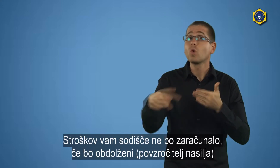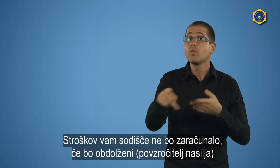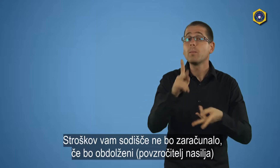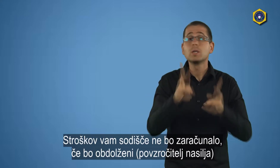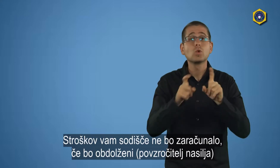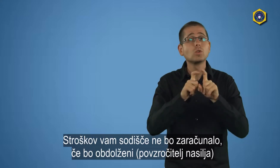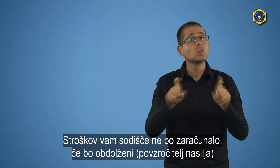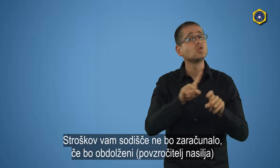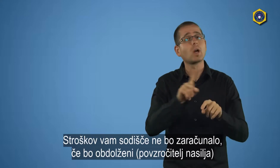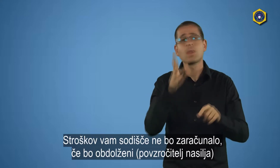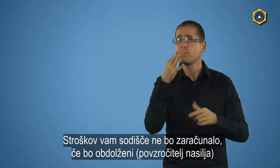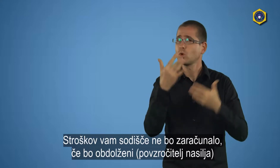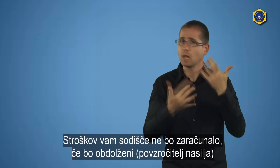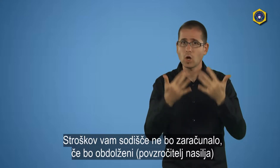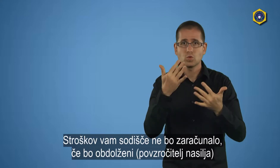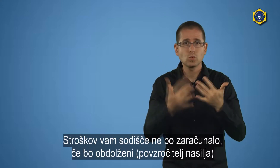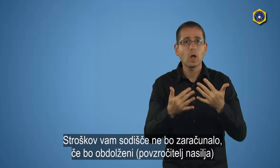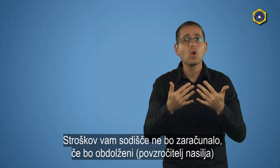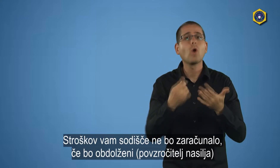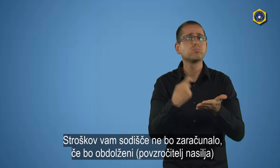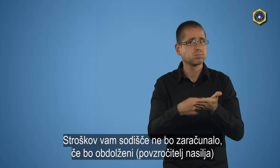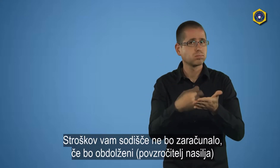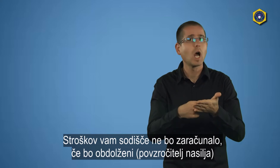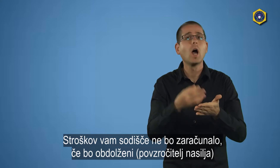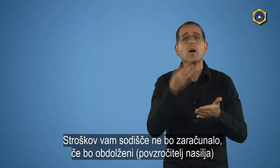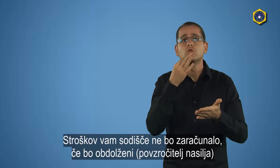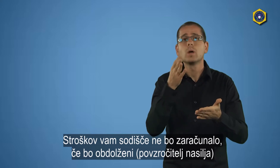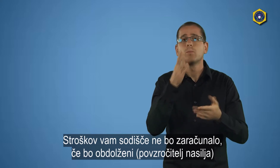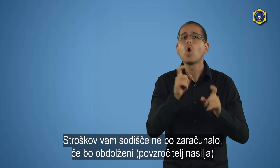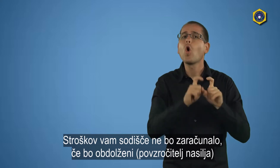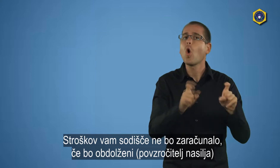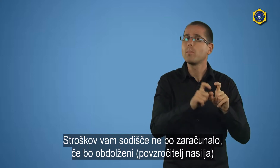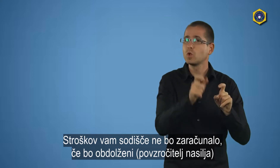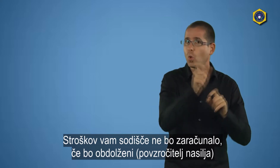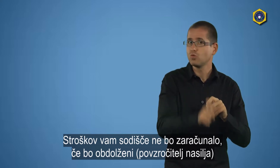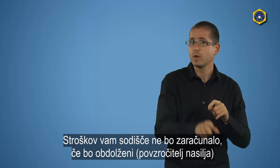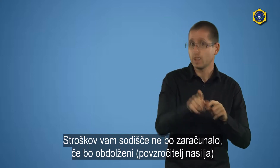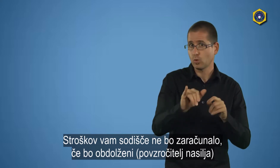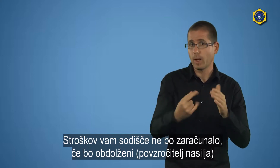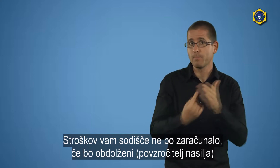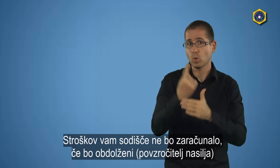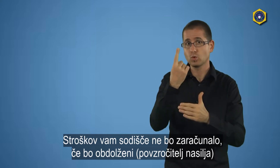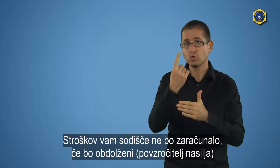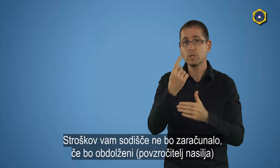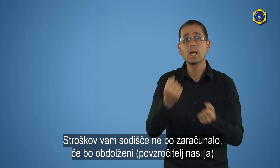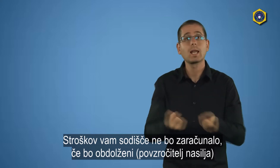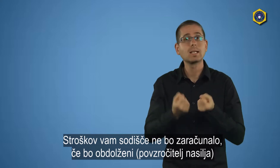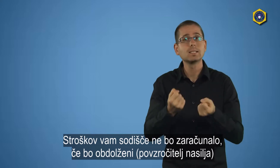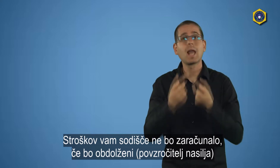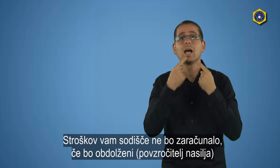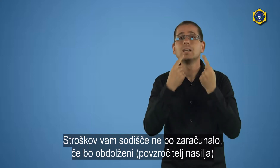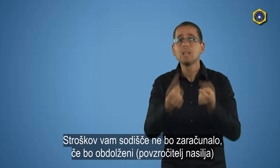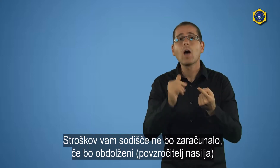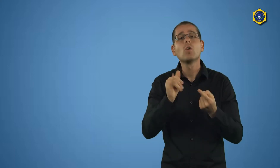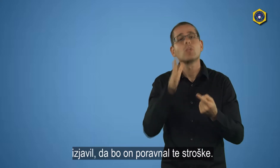Stroškov vam sodišče ne bo zaračunalo, če bo obdolženi, povzročitelj nasilja, izjavil, da bo on poravnal te